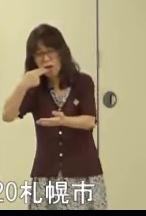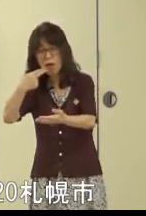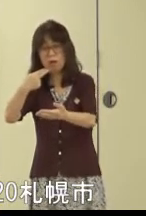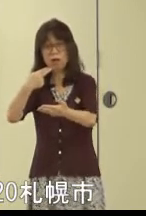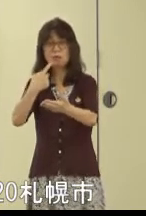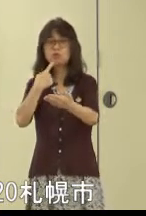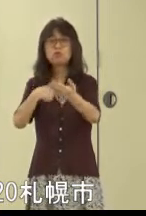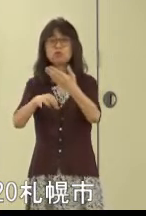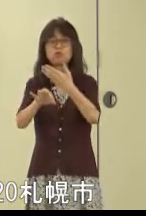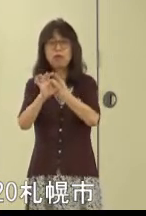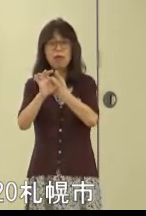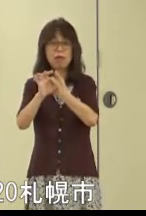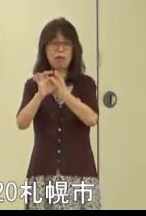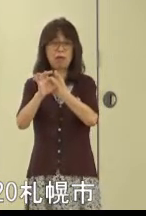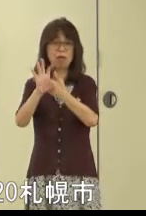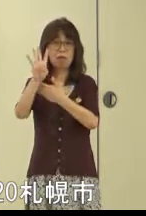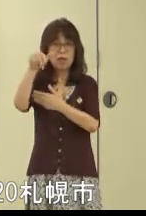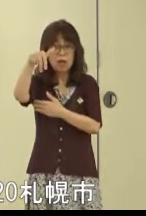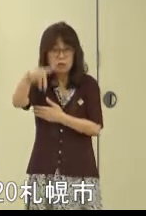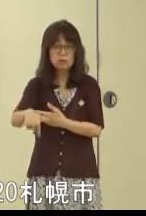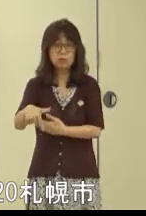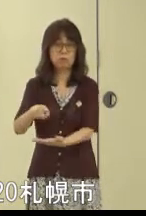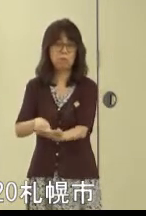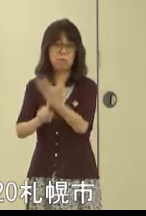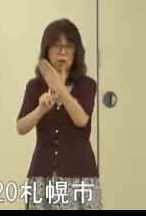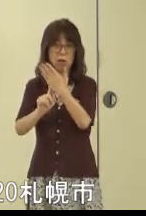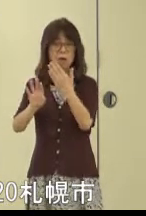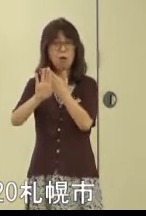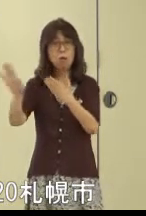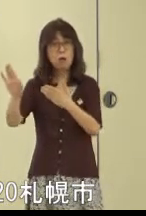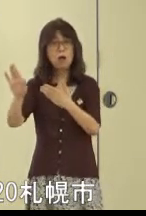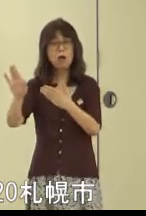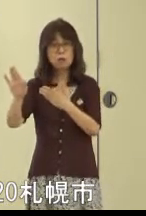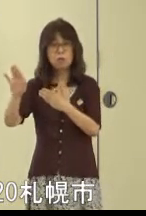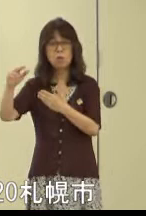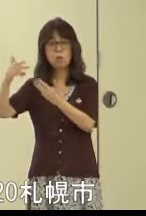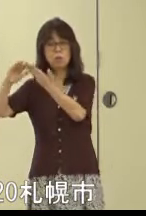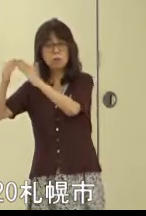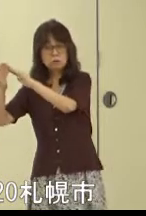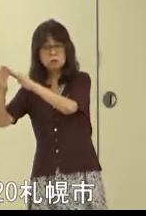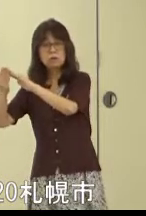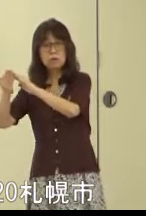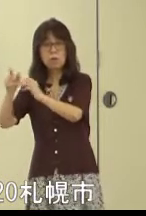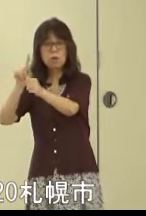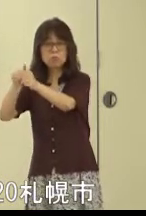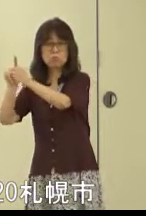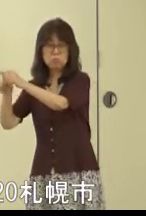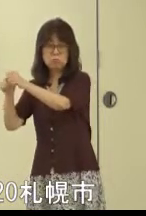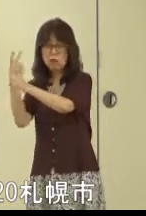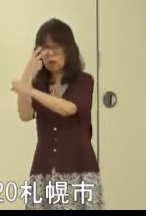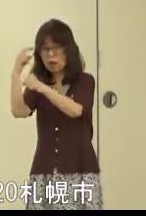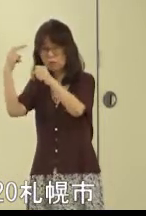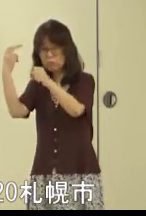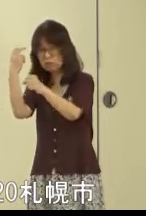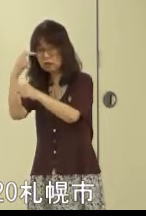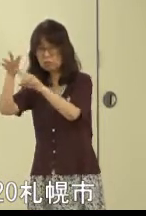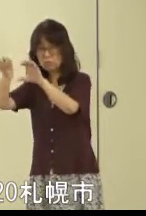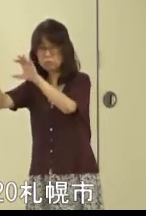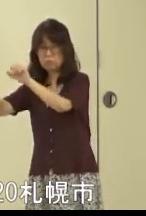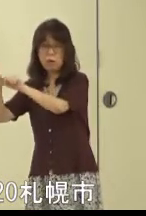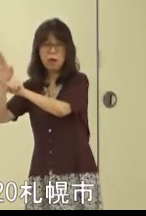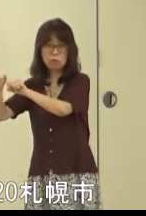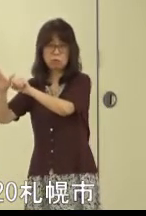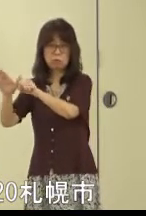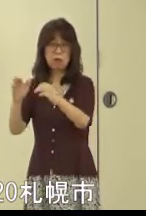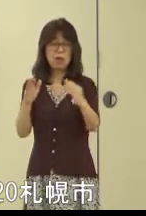出ておりますがこれサトシでも確認をされておりますのであり近い距離でマスクを外した状態で